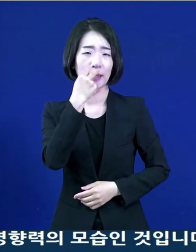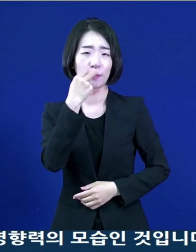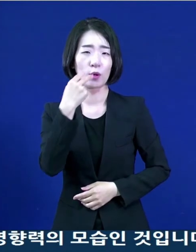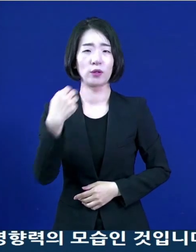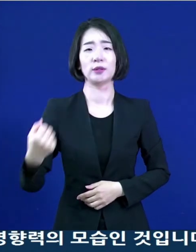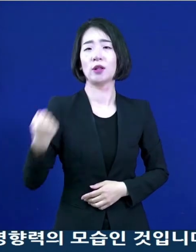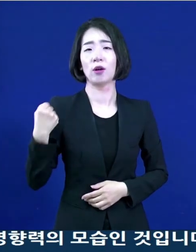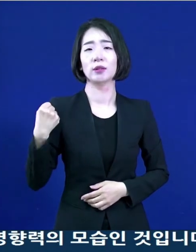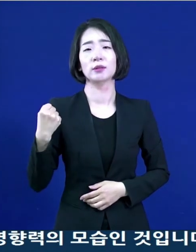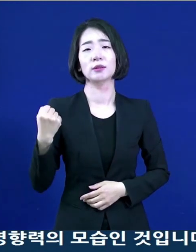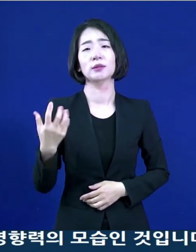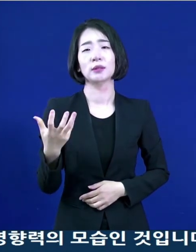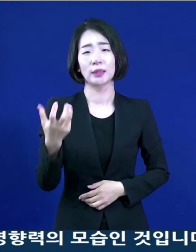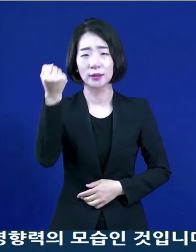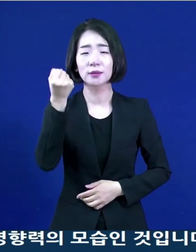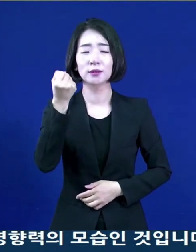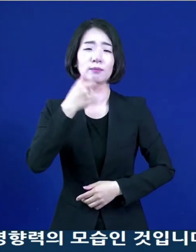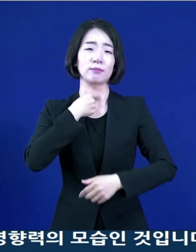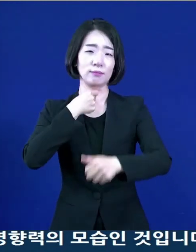있는 사람입니다.